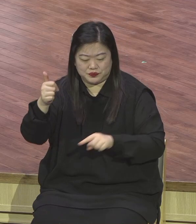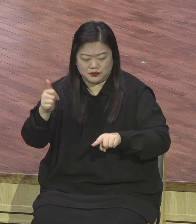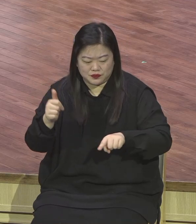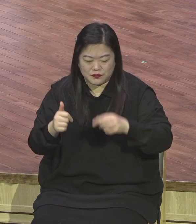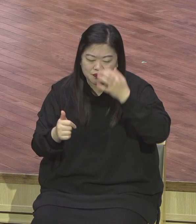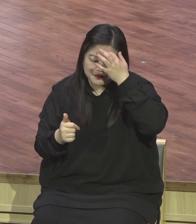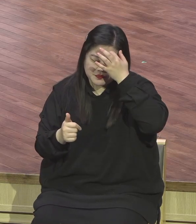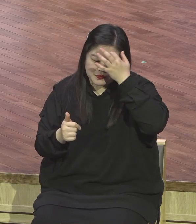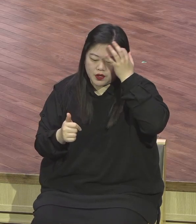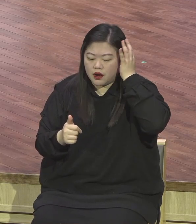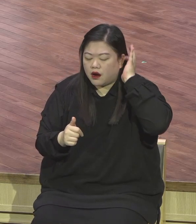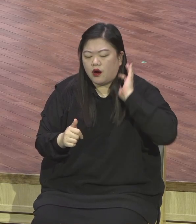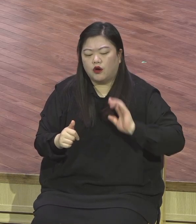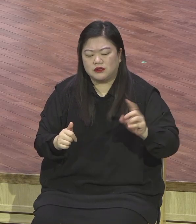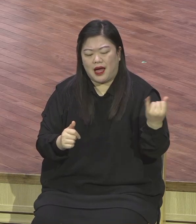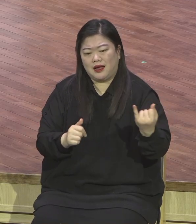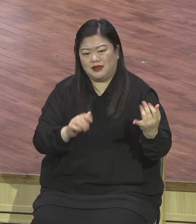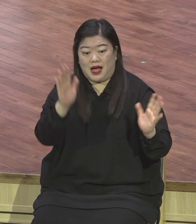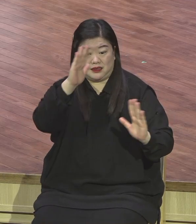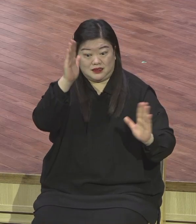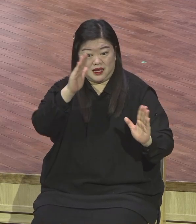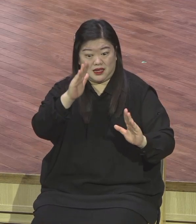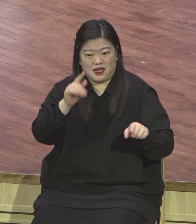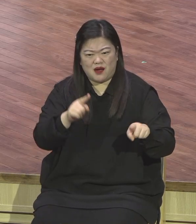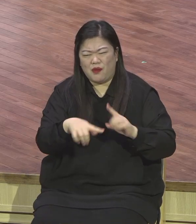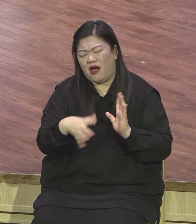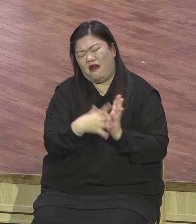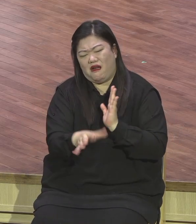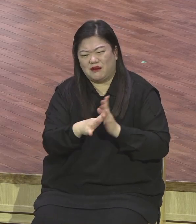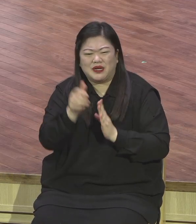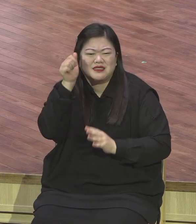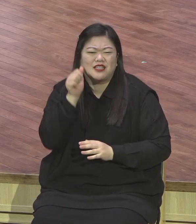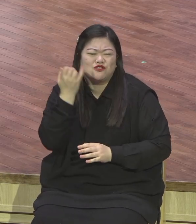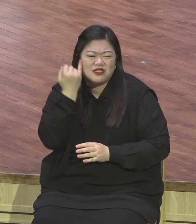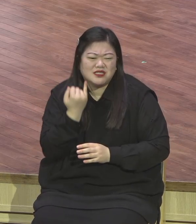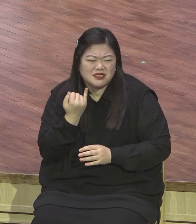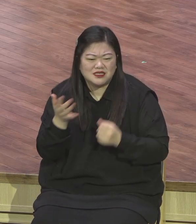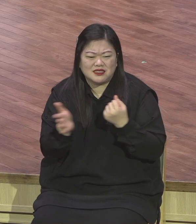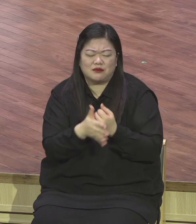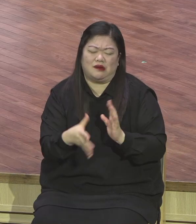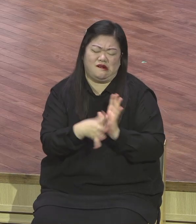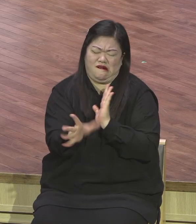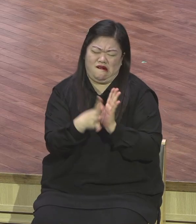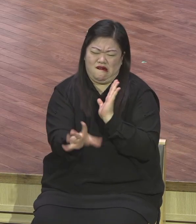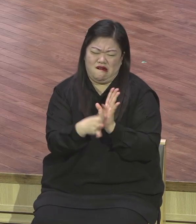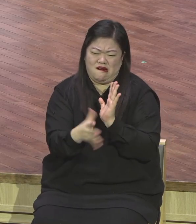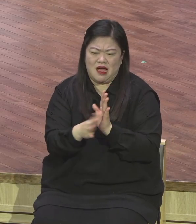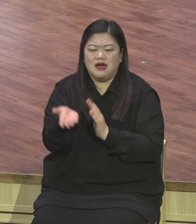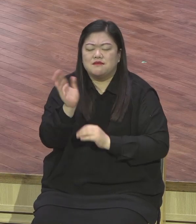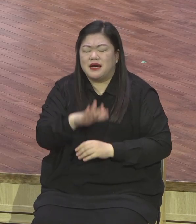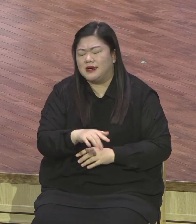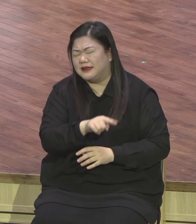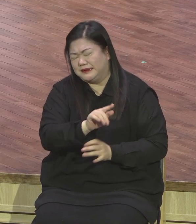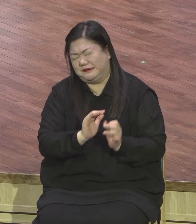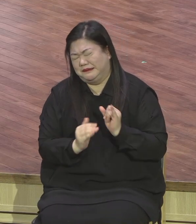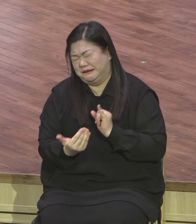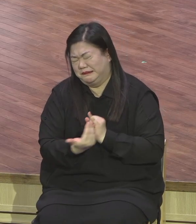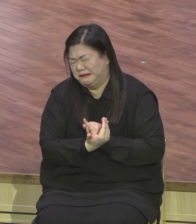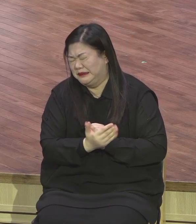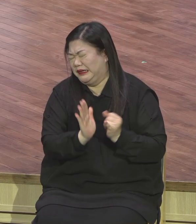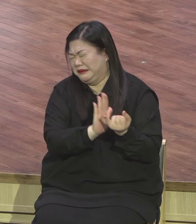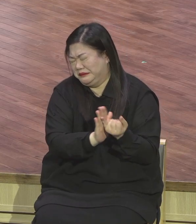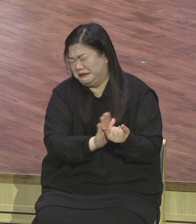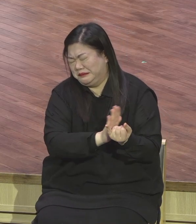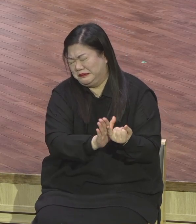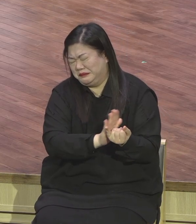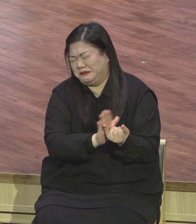다둑거리고 그렇게 애를 막 그렇게 많이 몇 년 동안 보호를 해 줬는데 계속해서 그런 짓을 계속 하니까 한